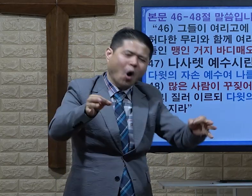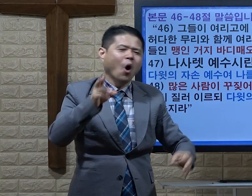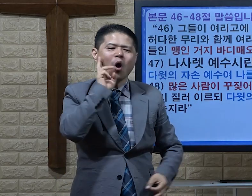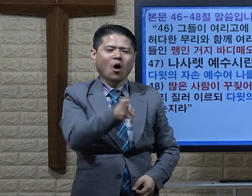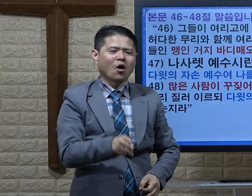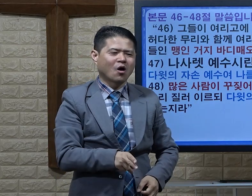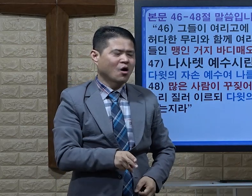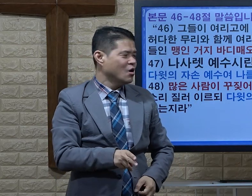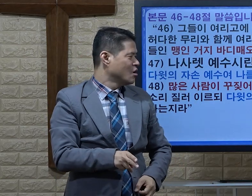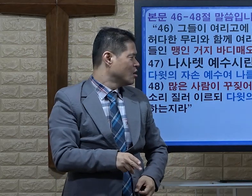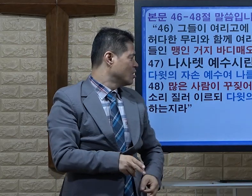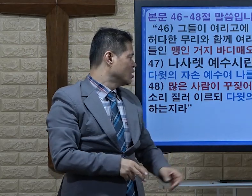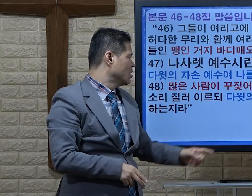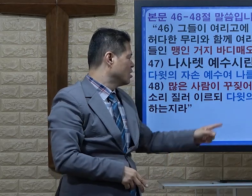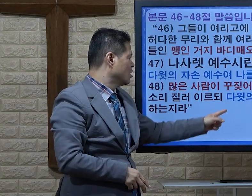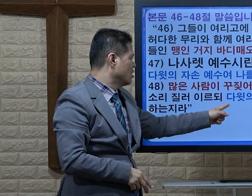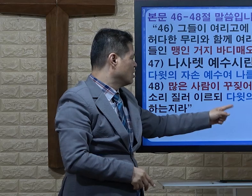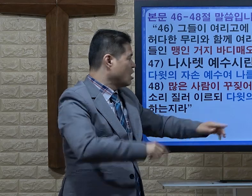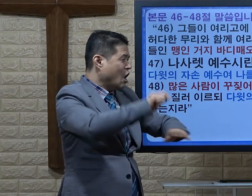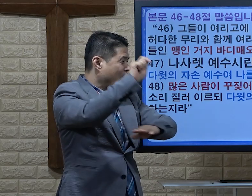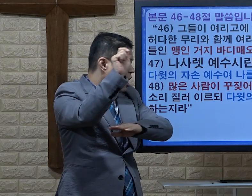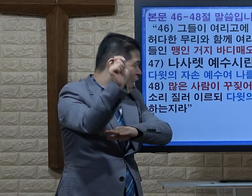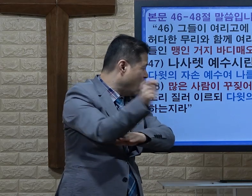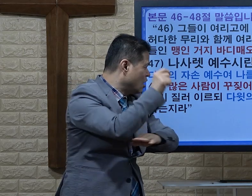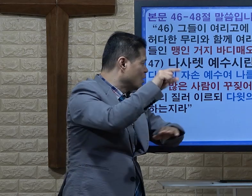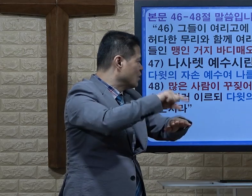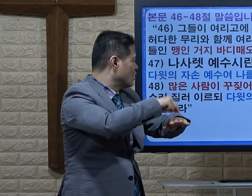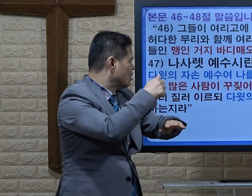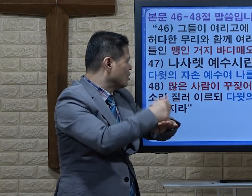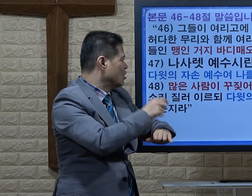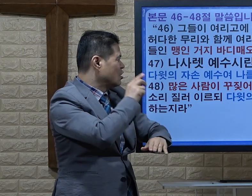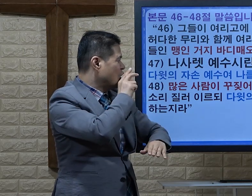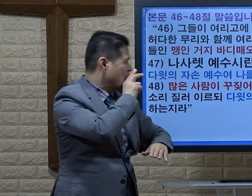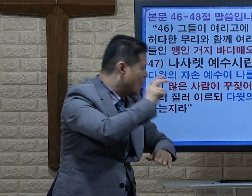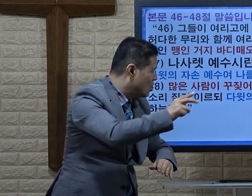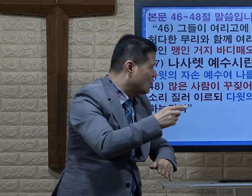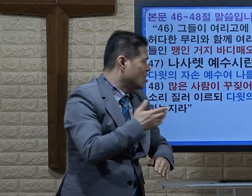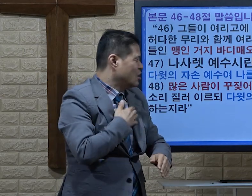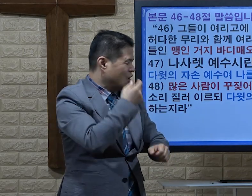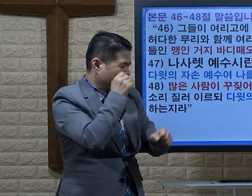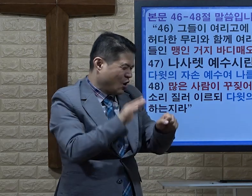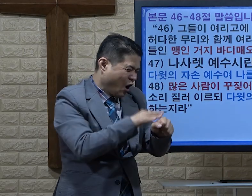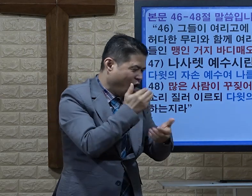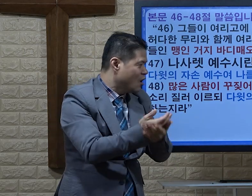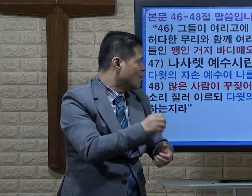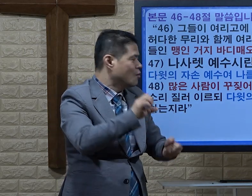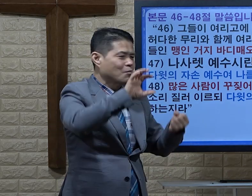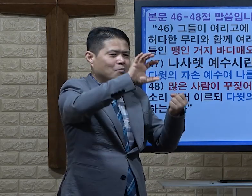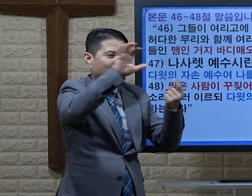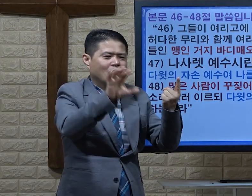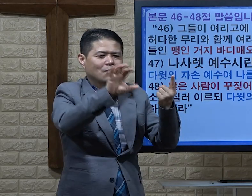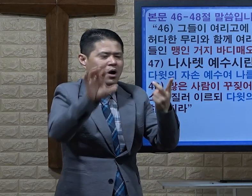질렀는데요. 이 다윗의 자손이여 나를 불쌍히 여기소서